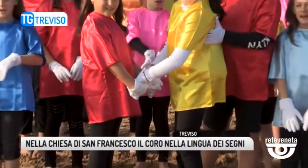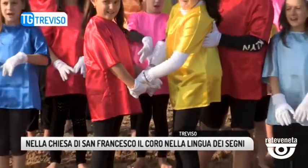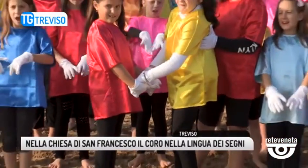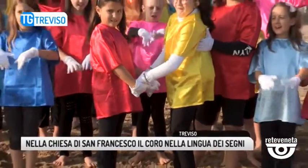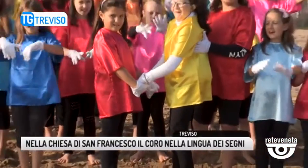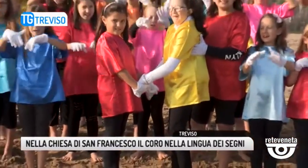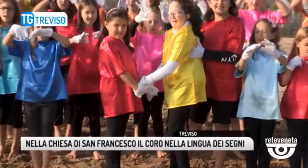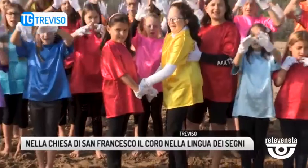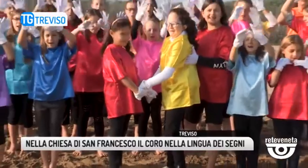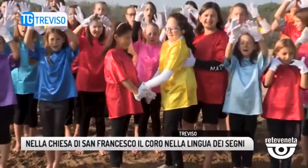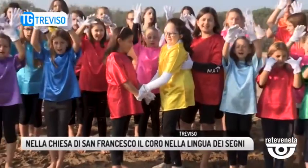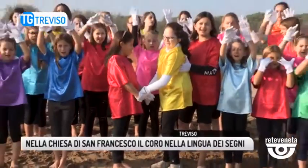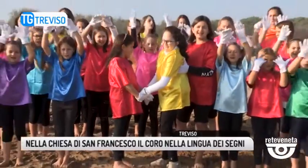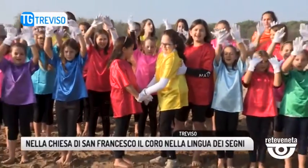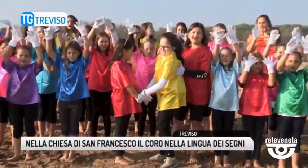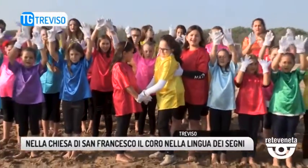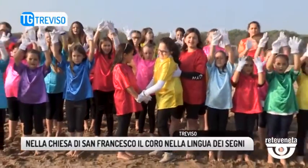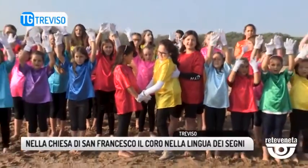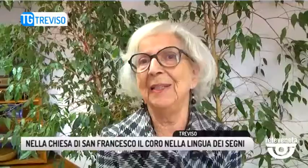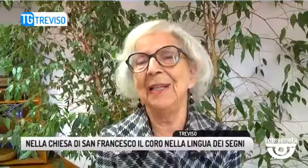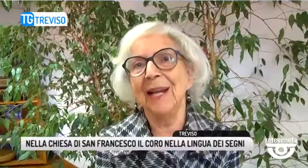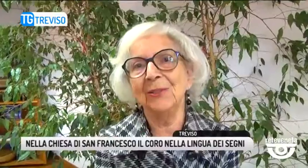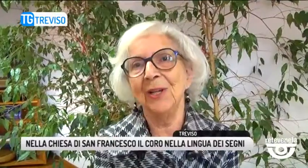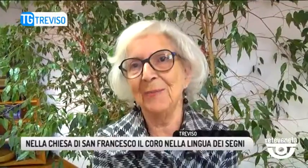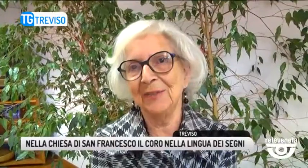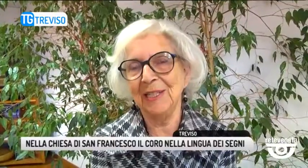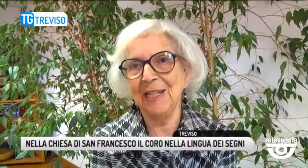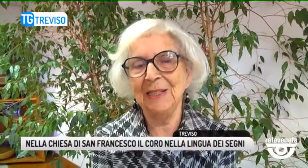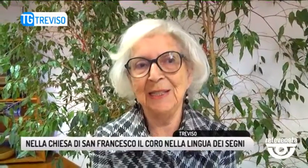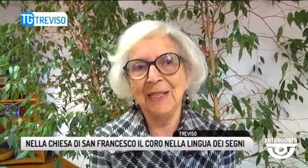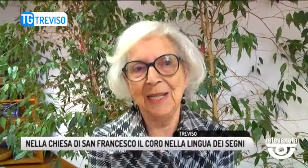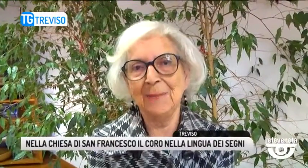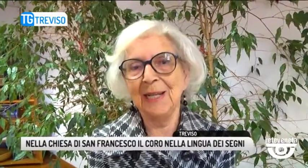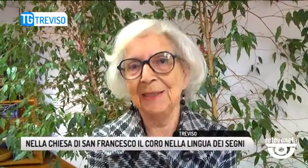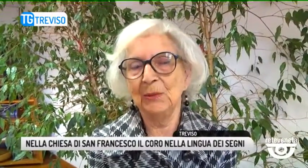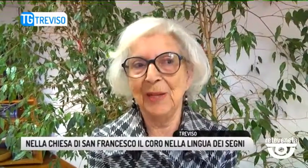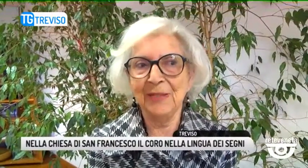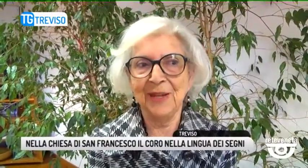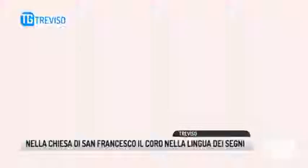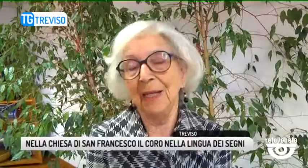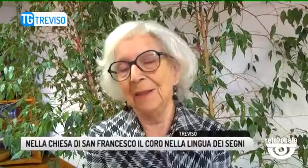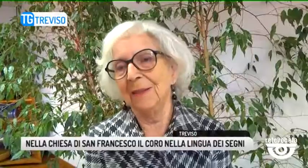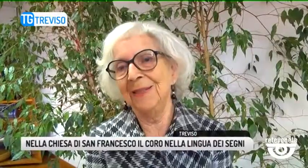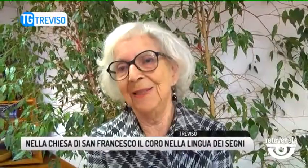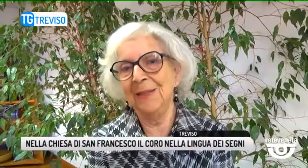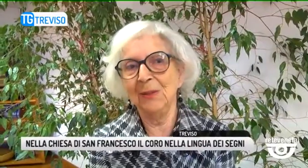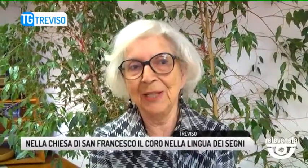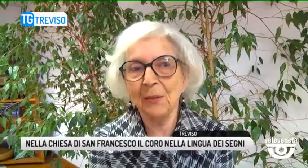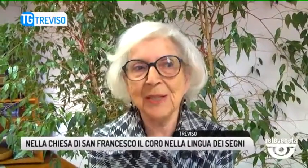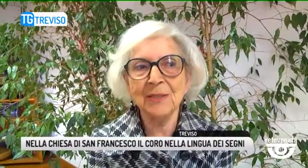spiega Olga Patrese. Questo concerto è dedicato a mia figlia, che è mancata 2 anni fa, e oltre a